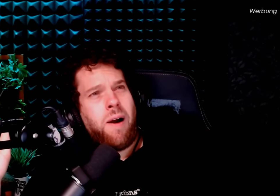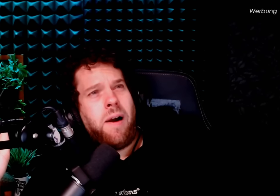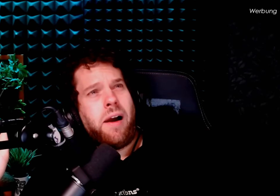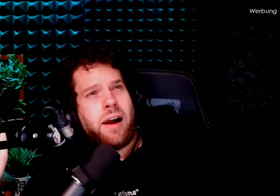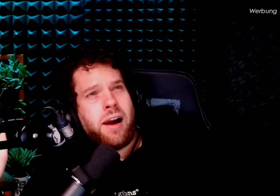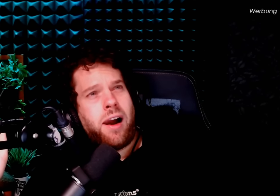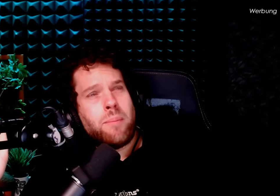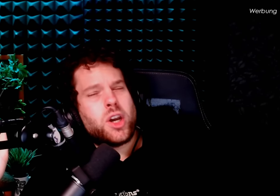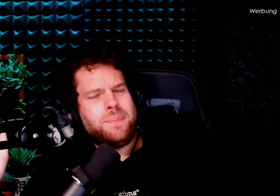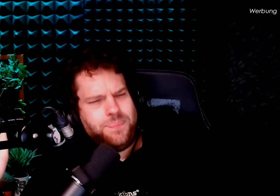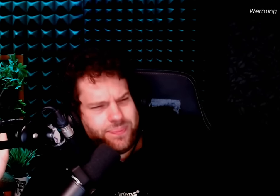Äh, Mücke.